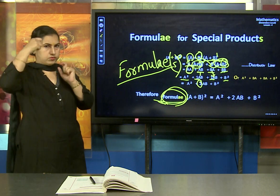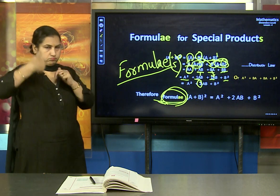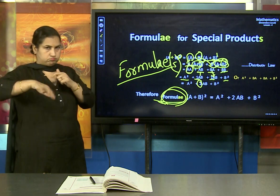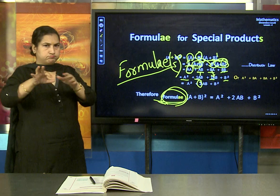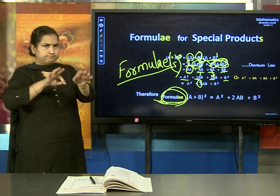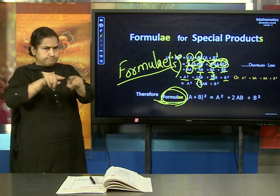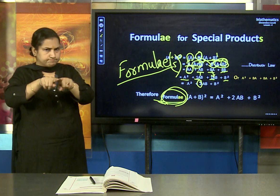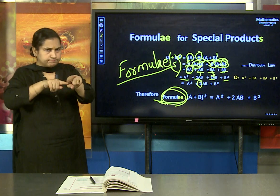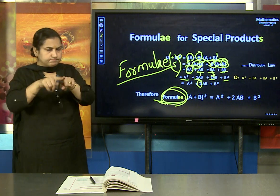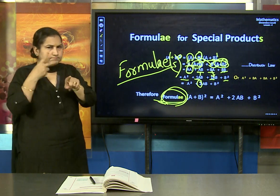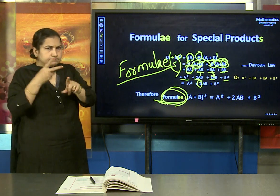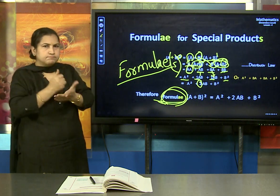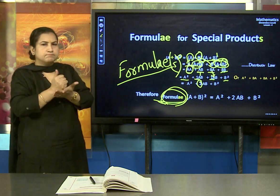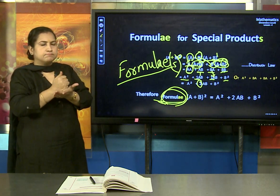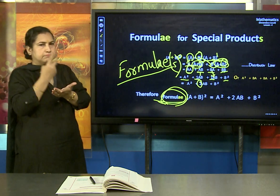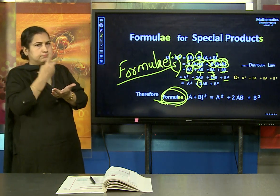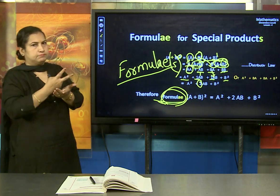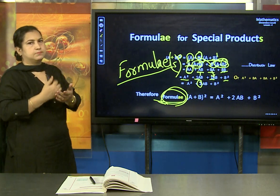हम लास्ट में कुछ सवालों को भी करके अभ्यास करेंगे।